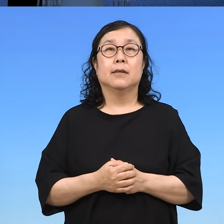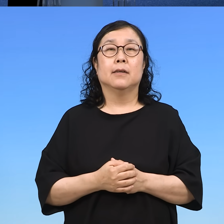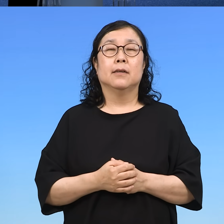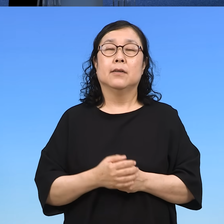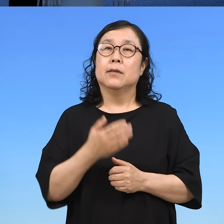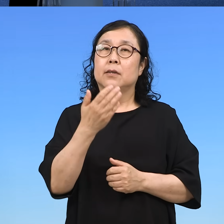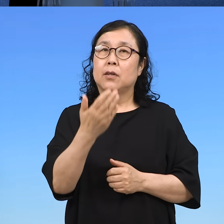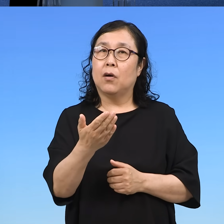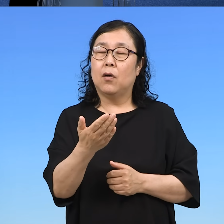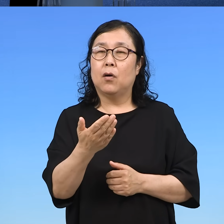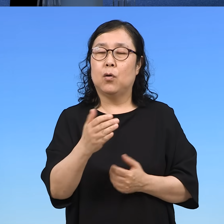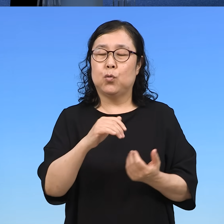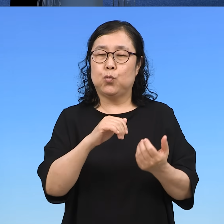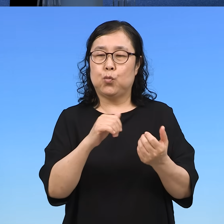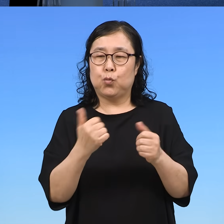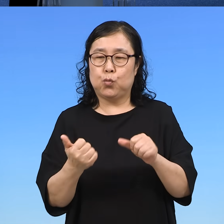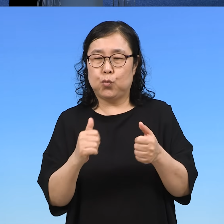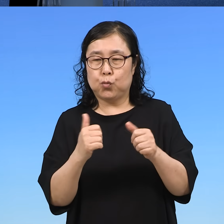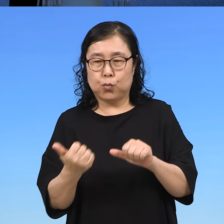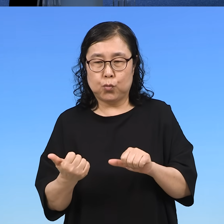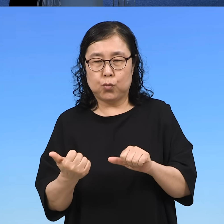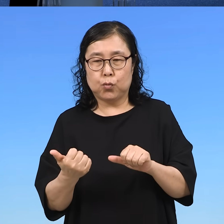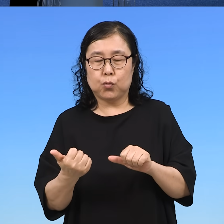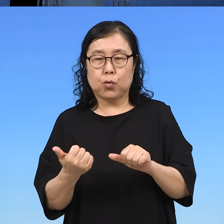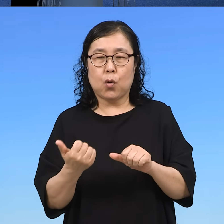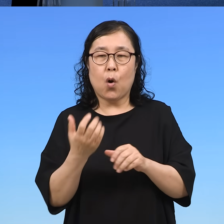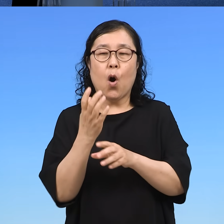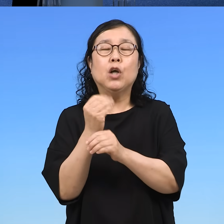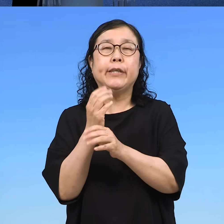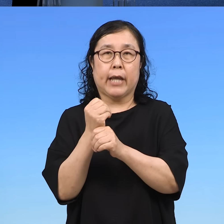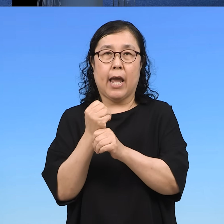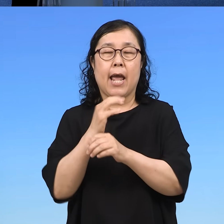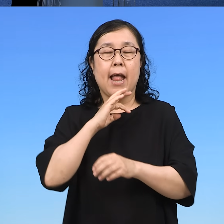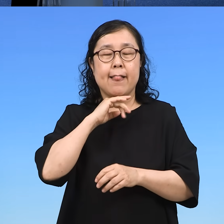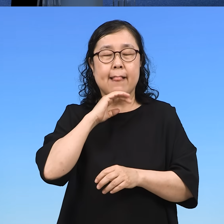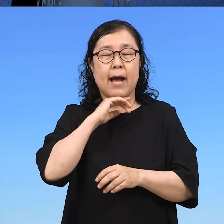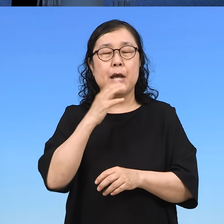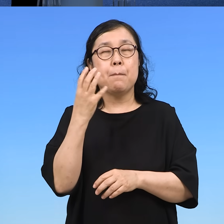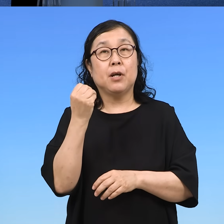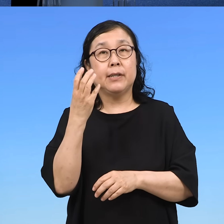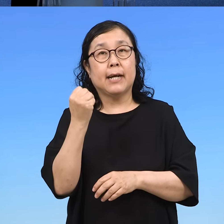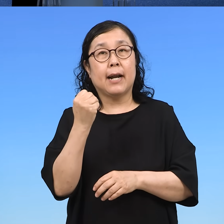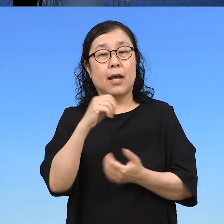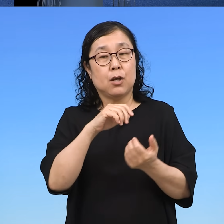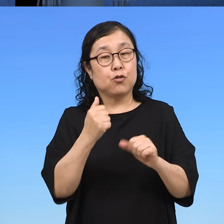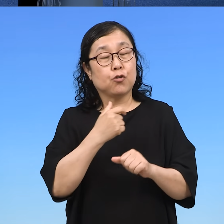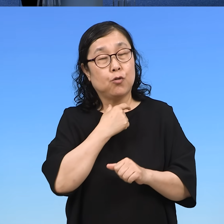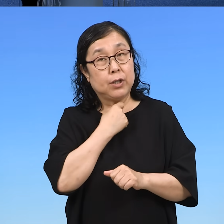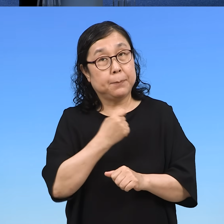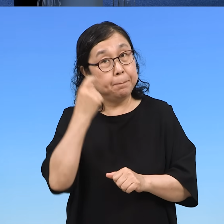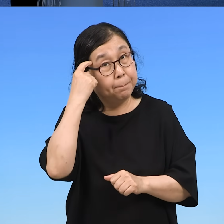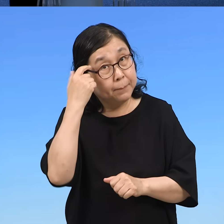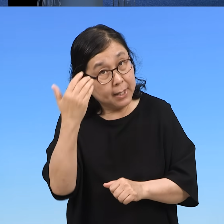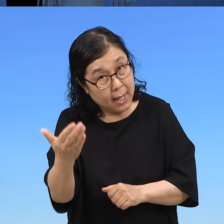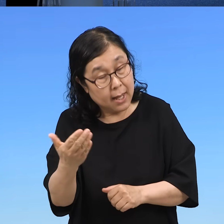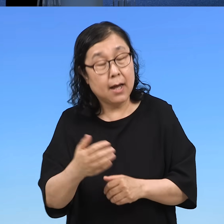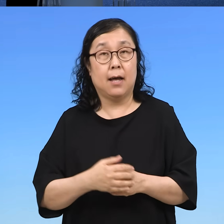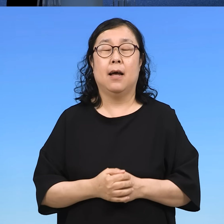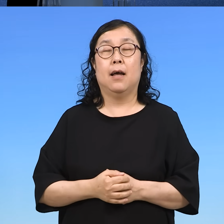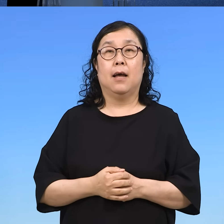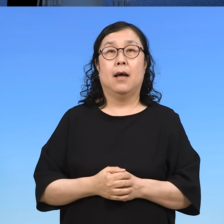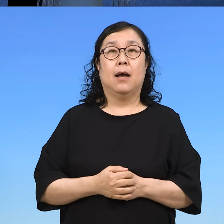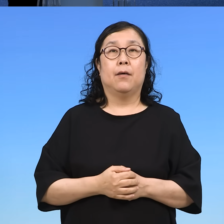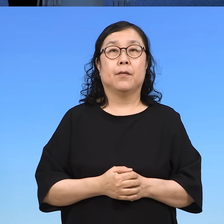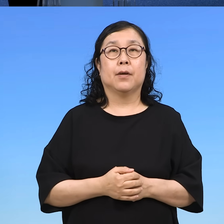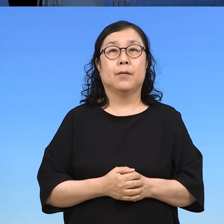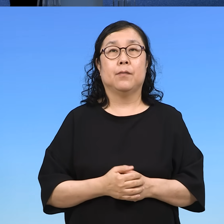네 죽을 나이를 네가 정해라, 너 몇 살에 죽고 싶니? 그렇게 하나님이 물으신다면 여러분은